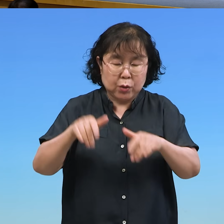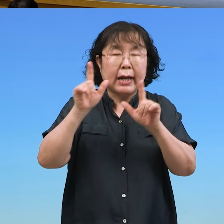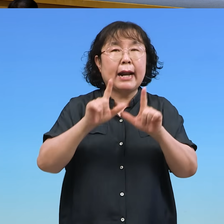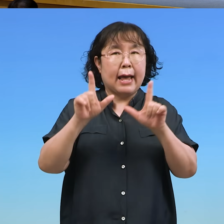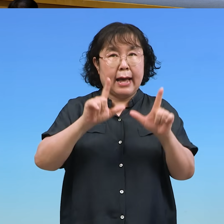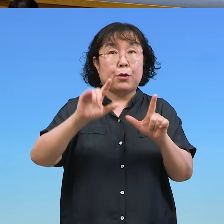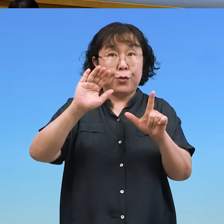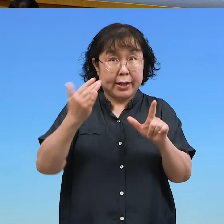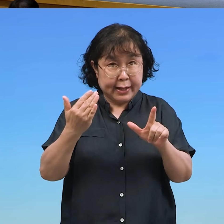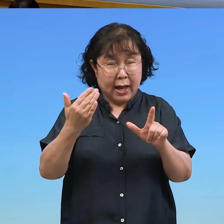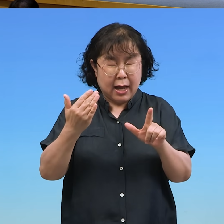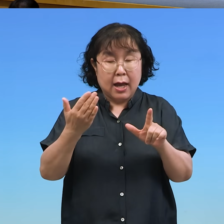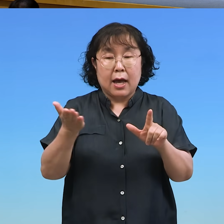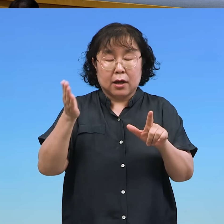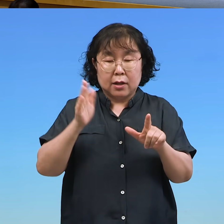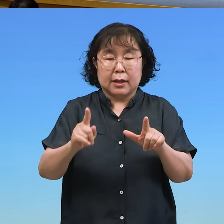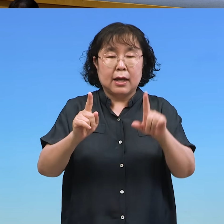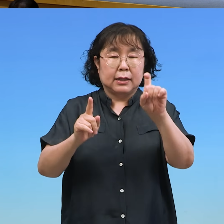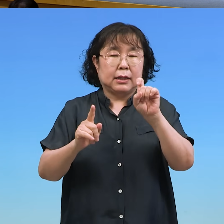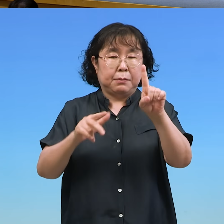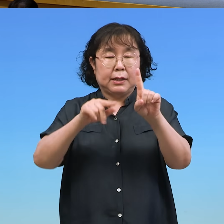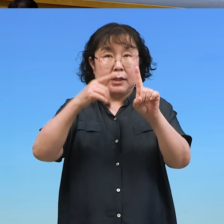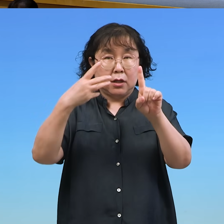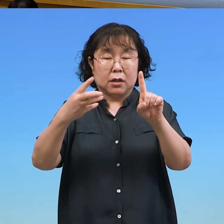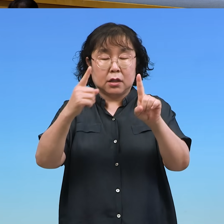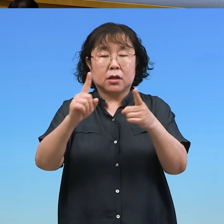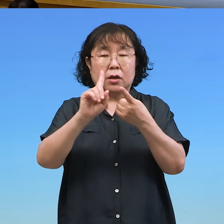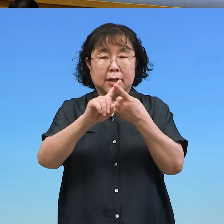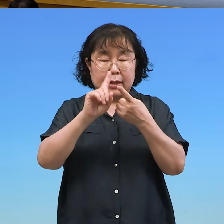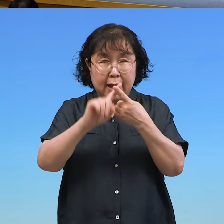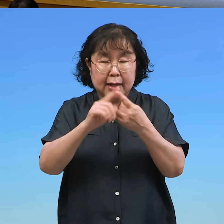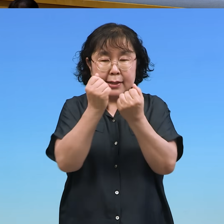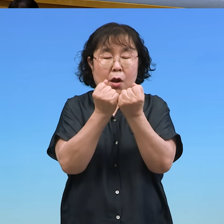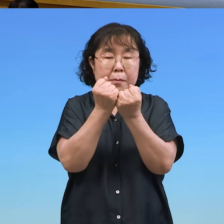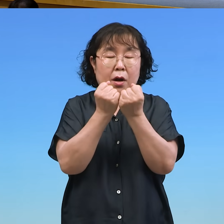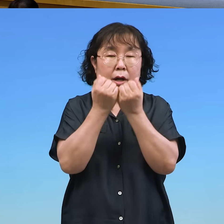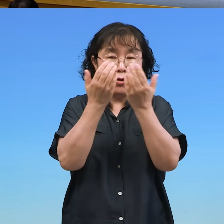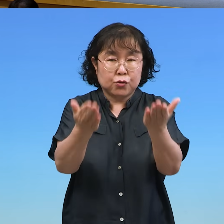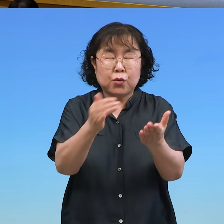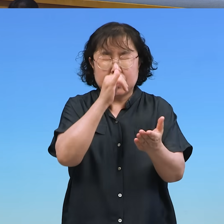그 팩트에 대한 하나님의 해석이에요. 의미 부여입니다.